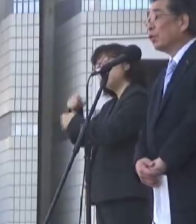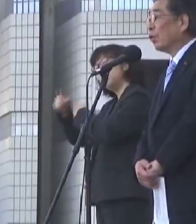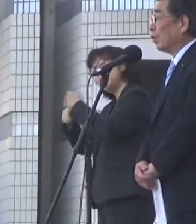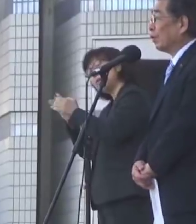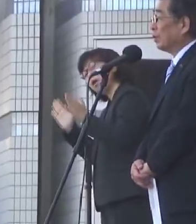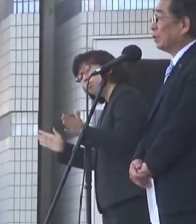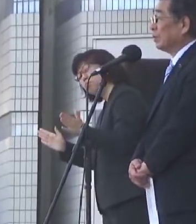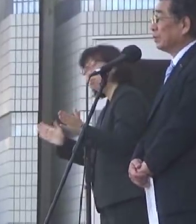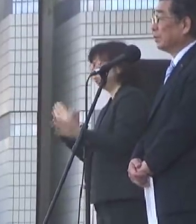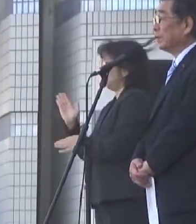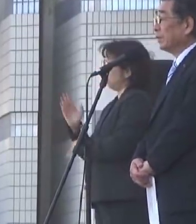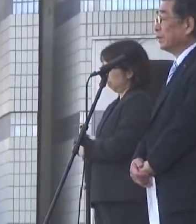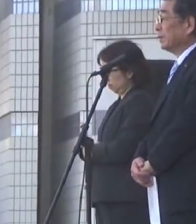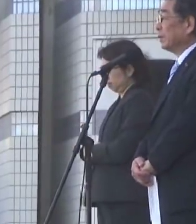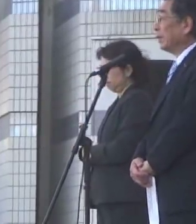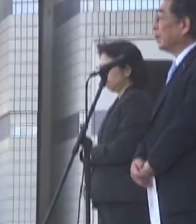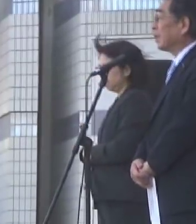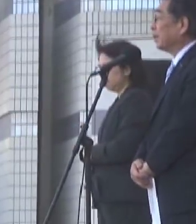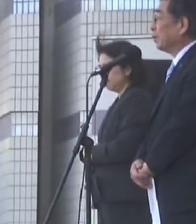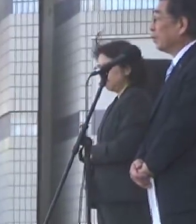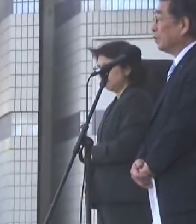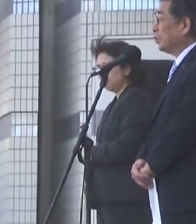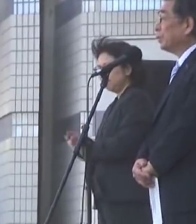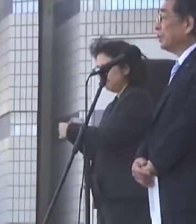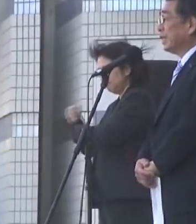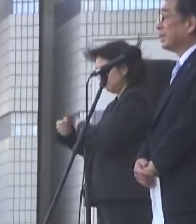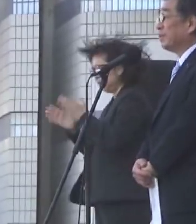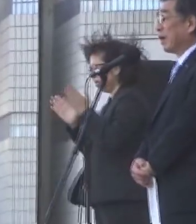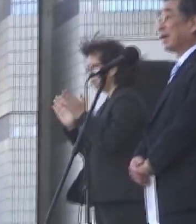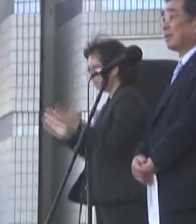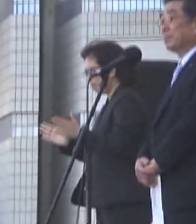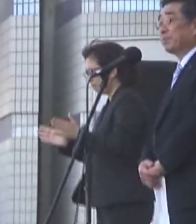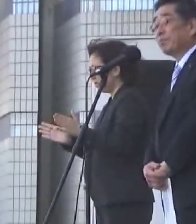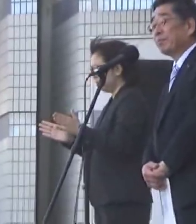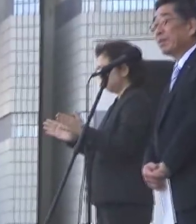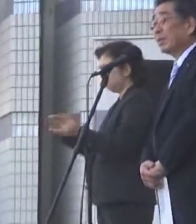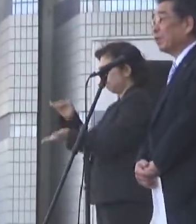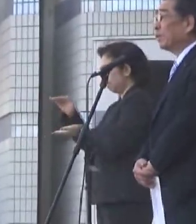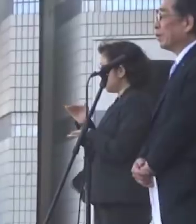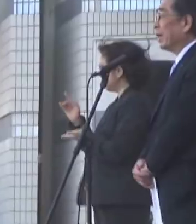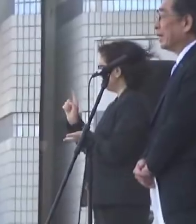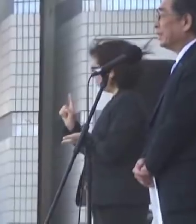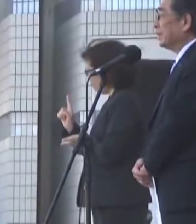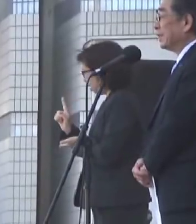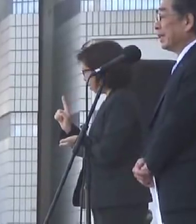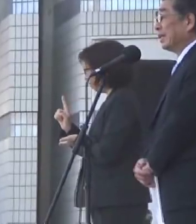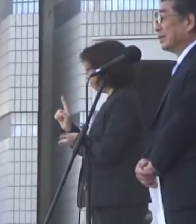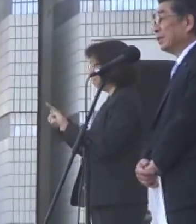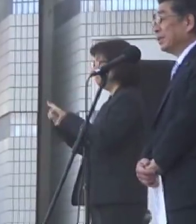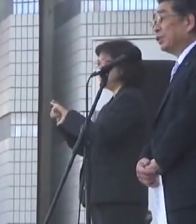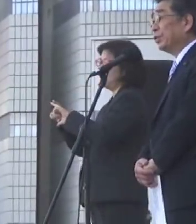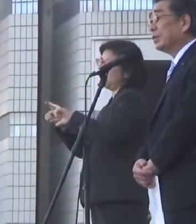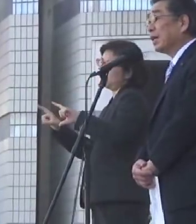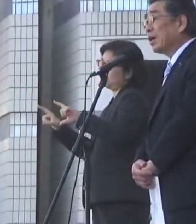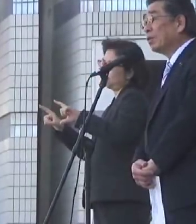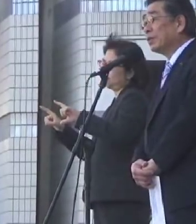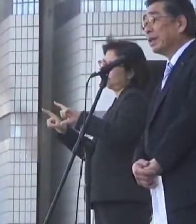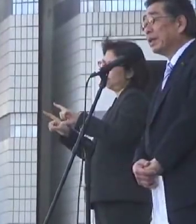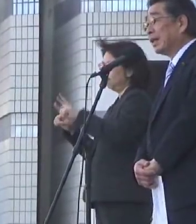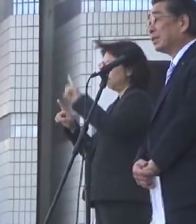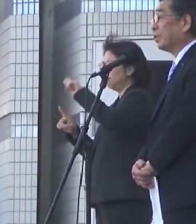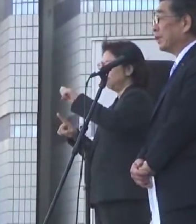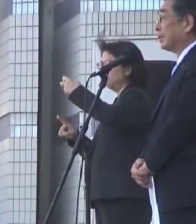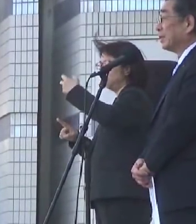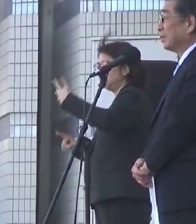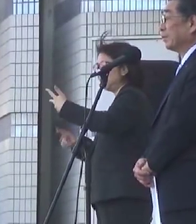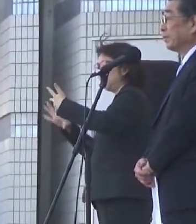原電の年間の純利益はこのところ平均して17億